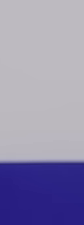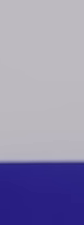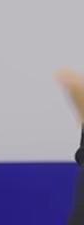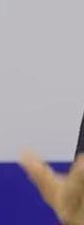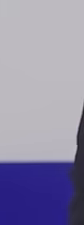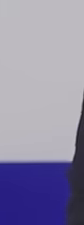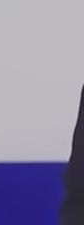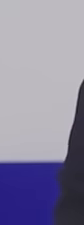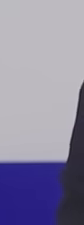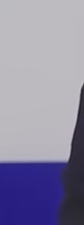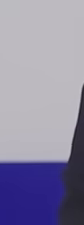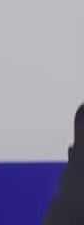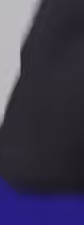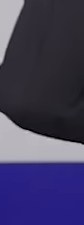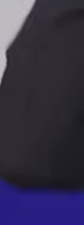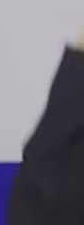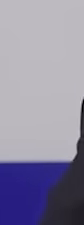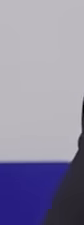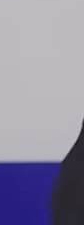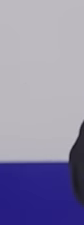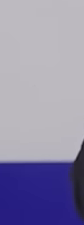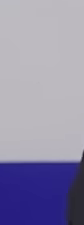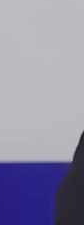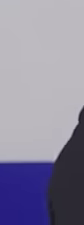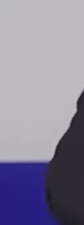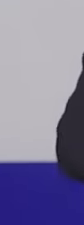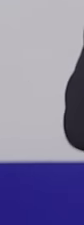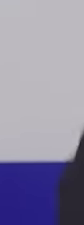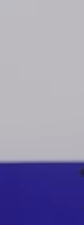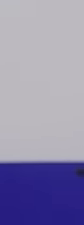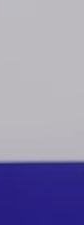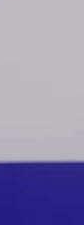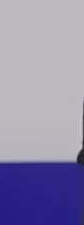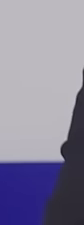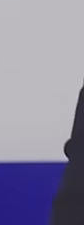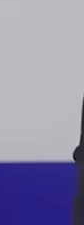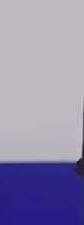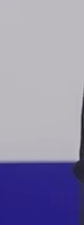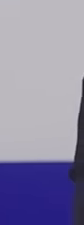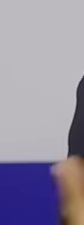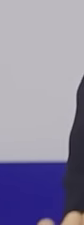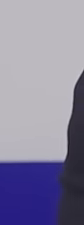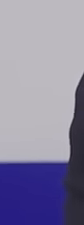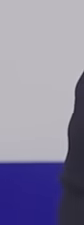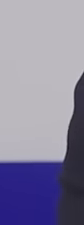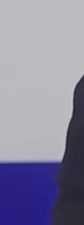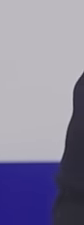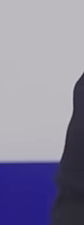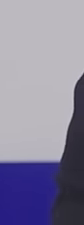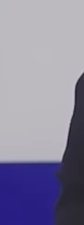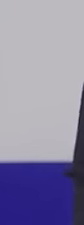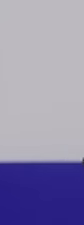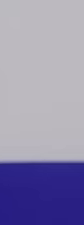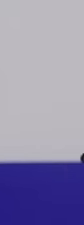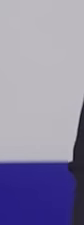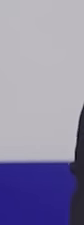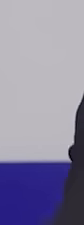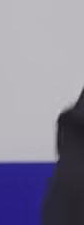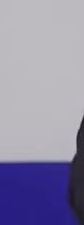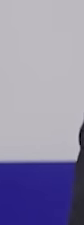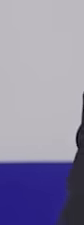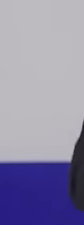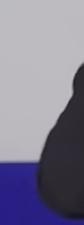여러분, 대한민국의 새로운 미래와 성장 동력을 만드는 일, 기본적 삶이